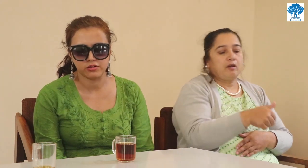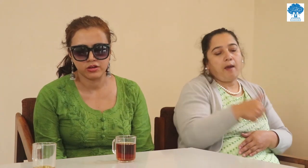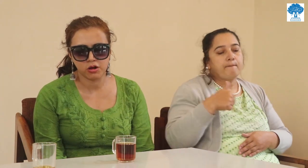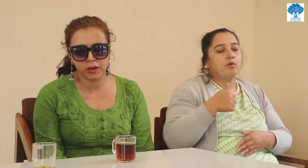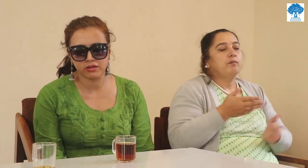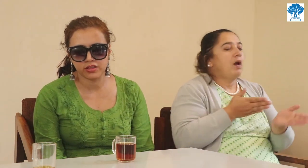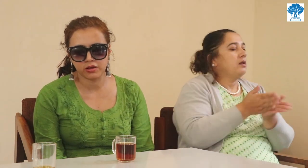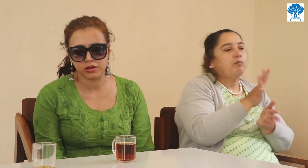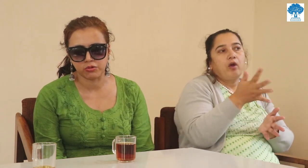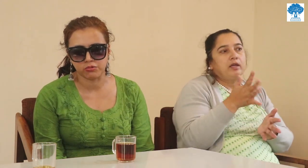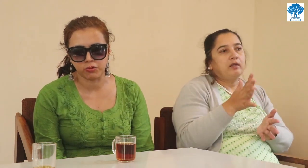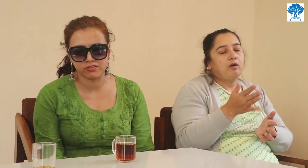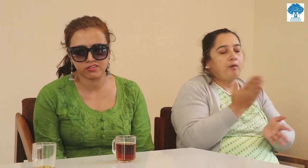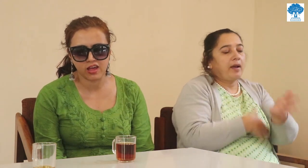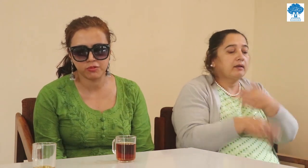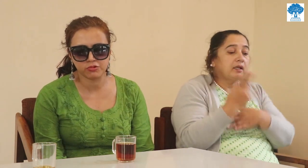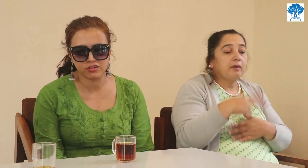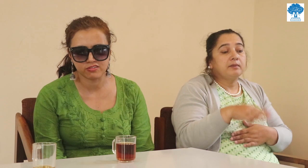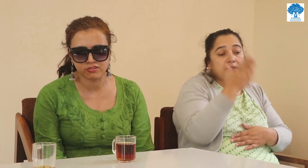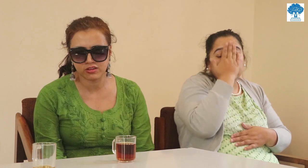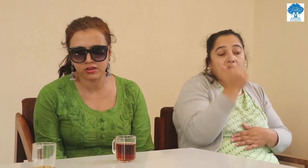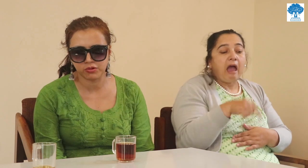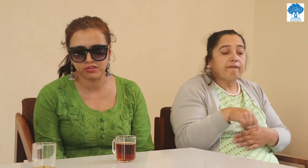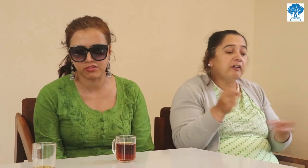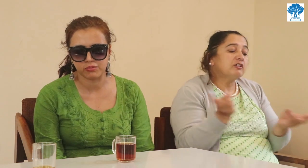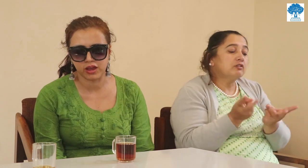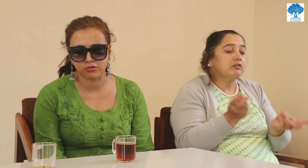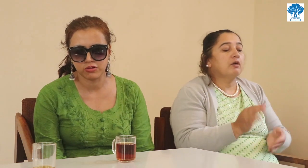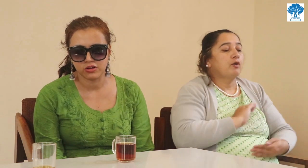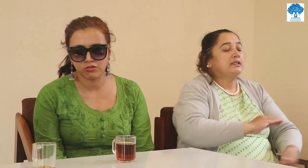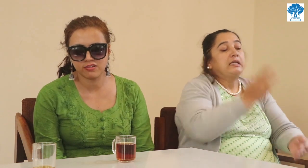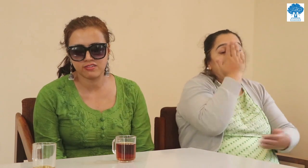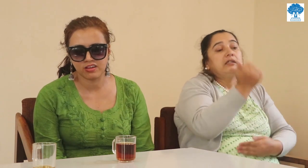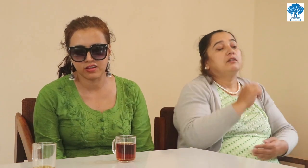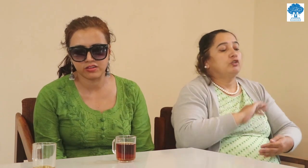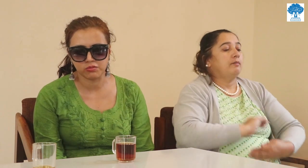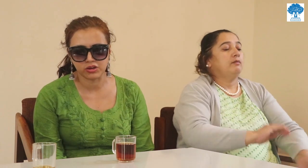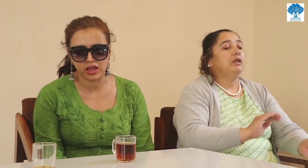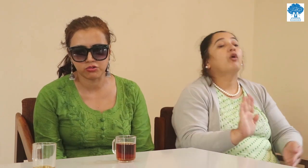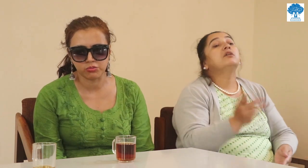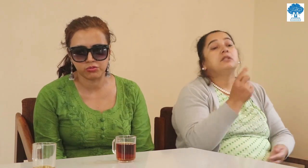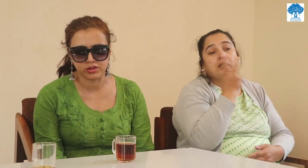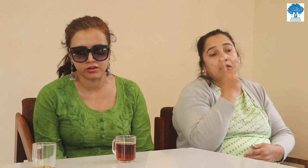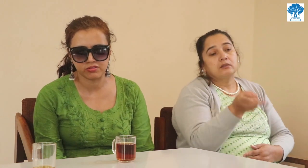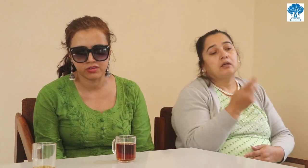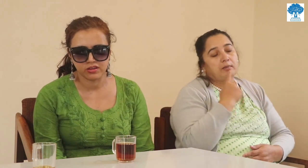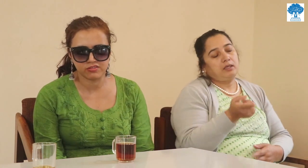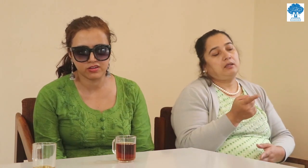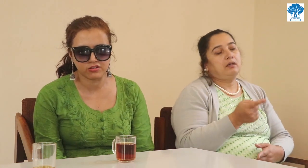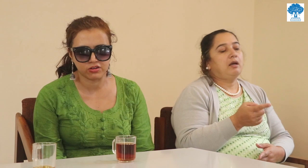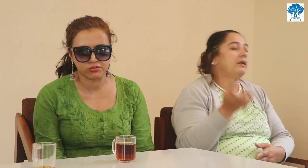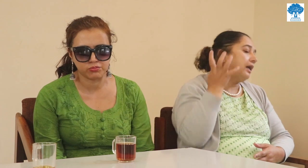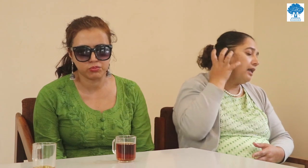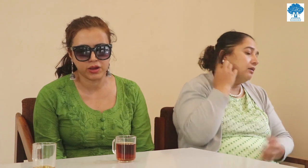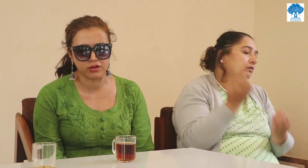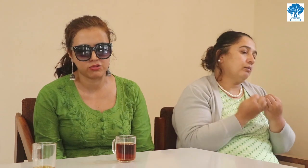भएन अपाङ्गता भइसकेपछि आफू त यस्तो छ किन बच्चा जन्माएको कसले सेयर दिने भन्ने खालको हो भनेर